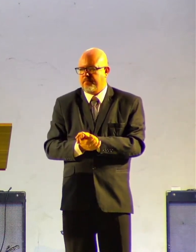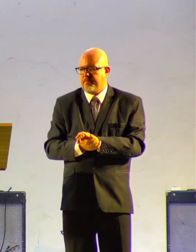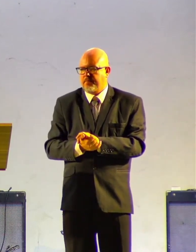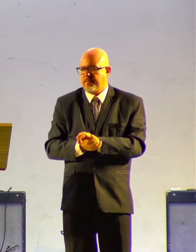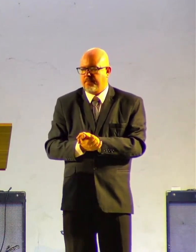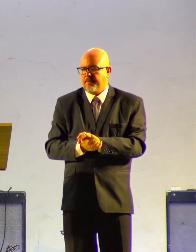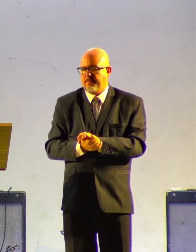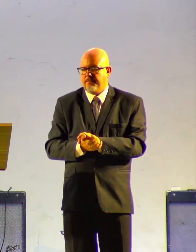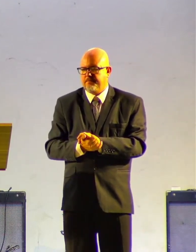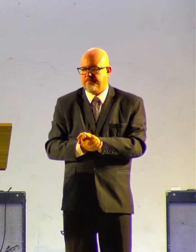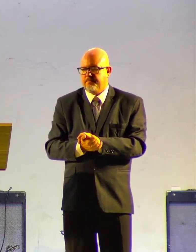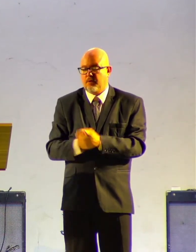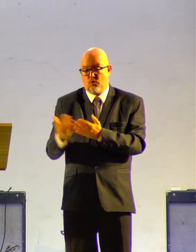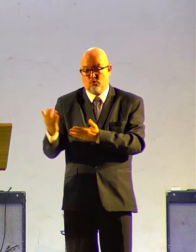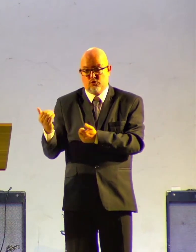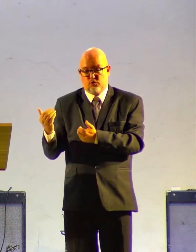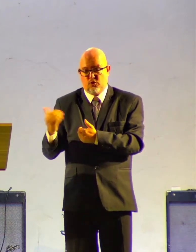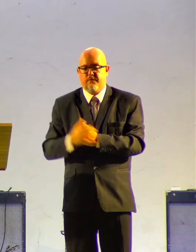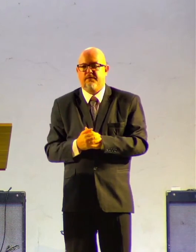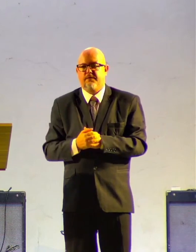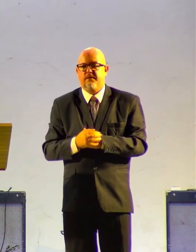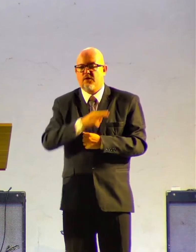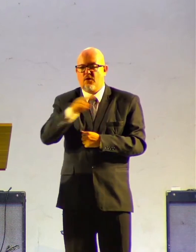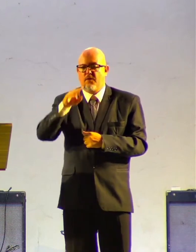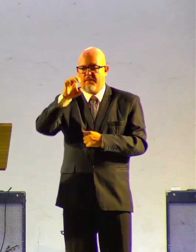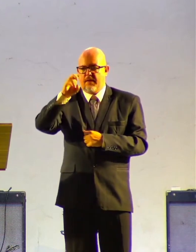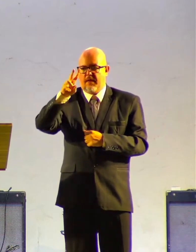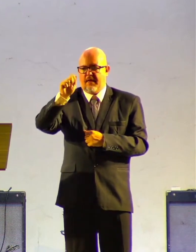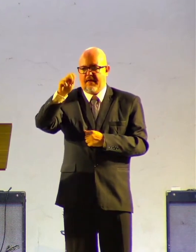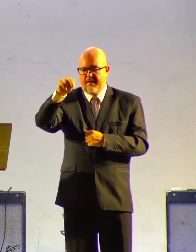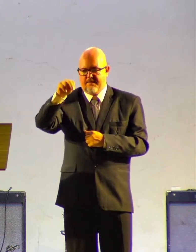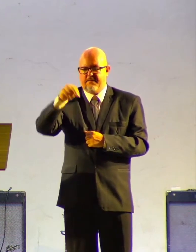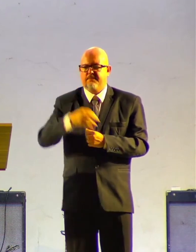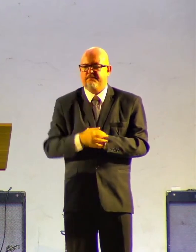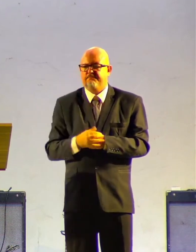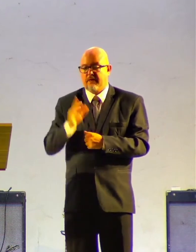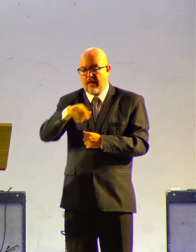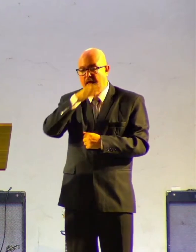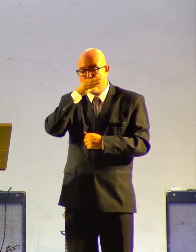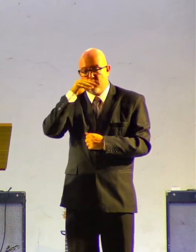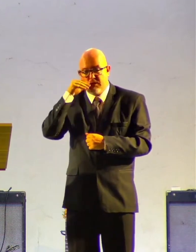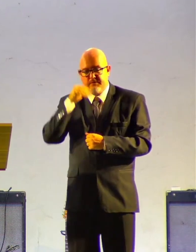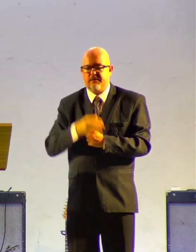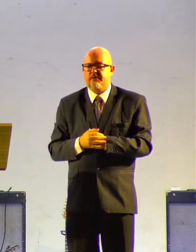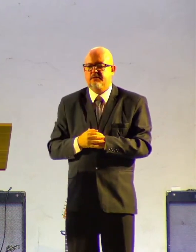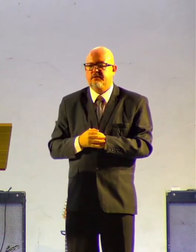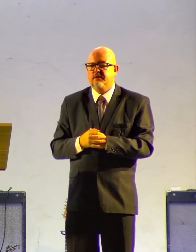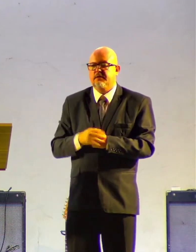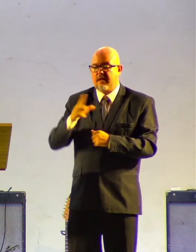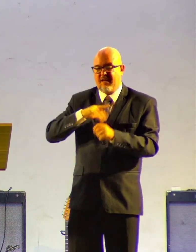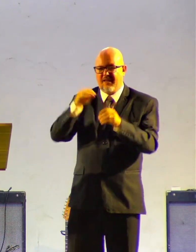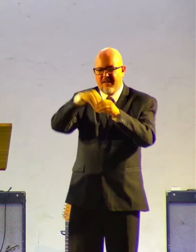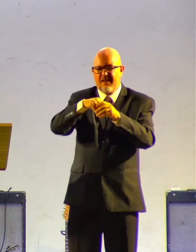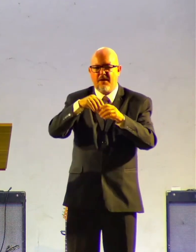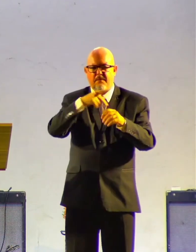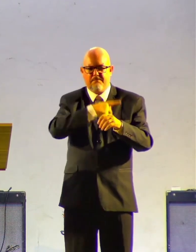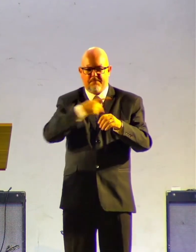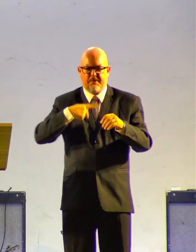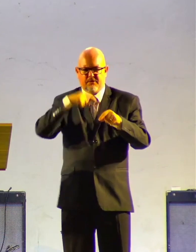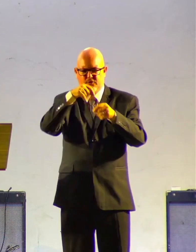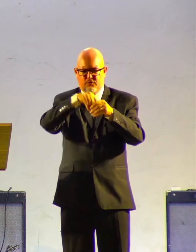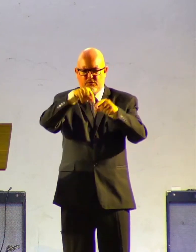E então, um jovem, chamado Evan Roberts, adolescente, entrou no gabinete do seu